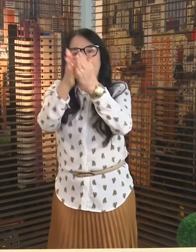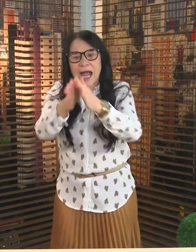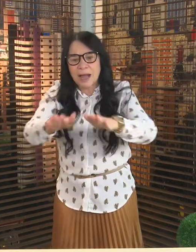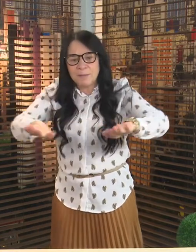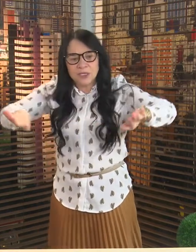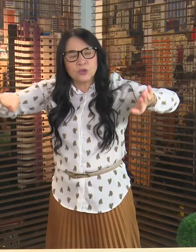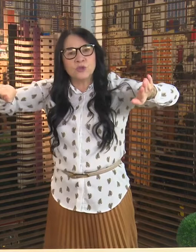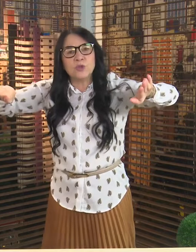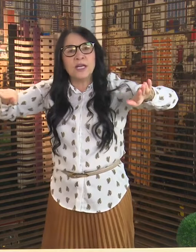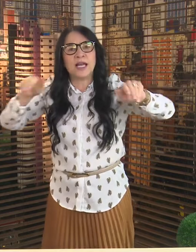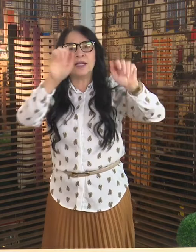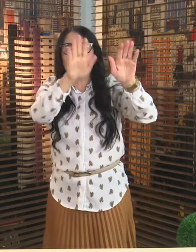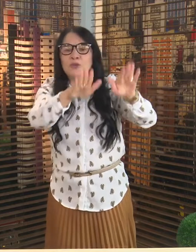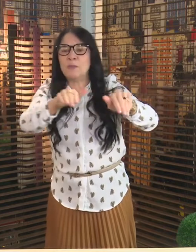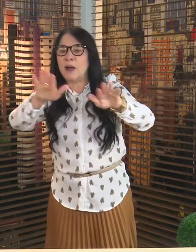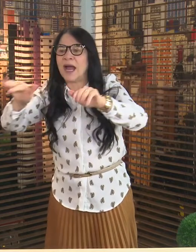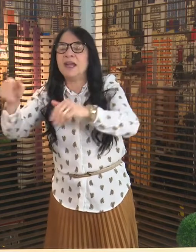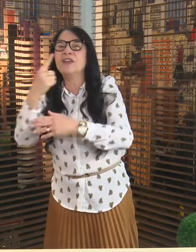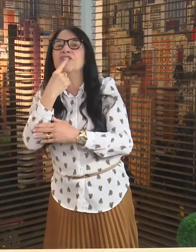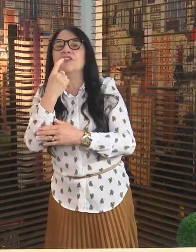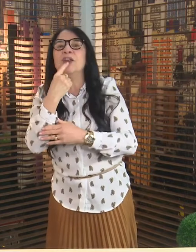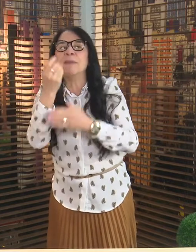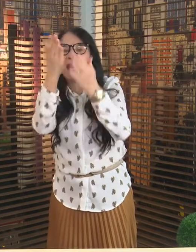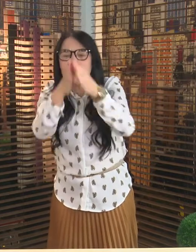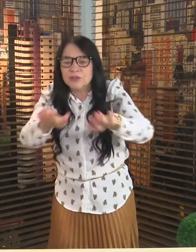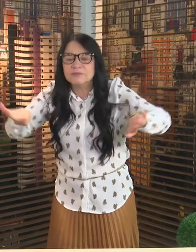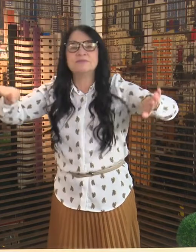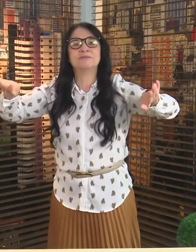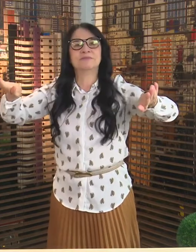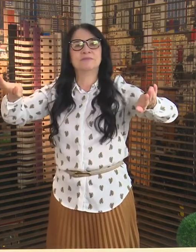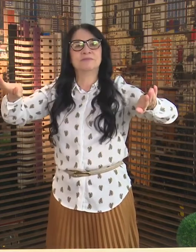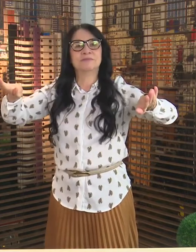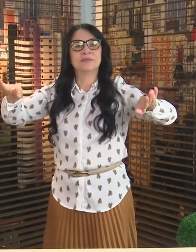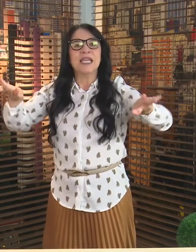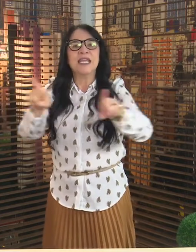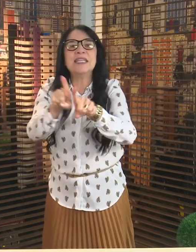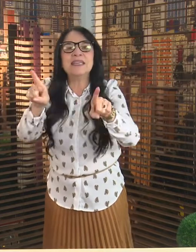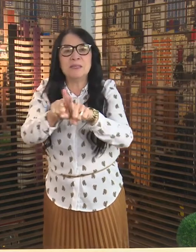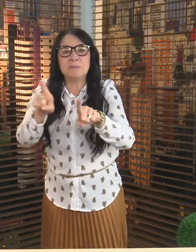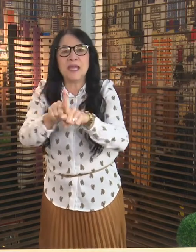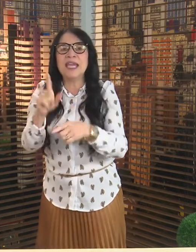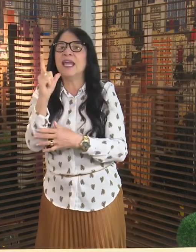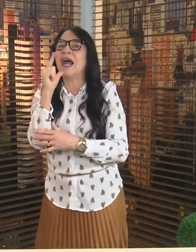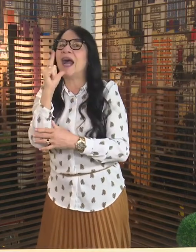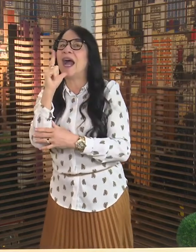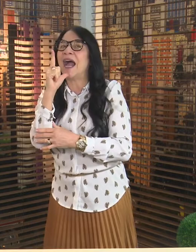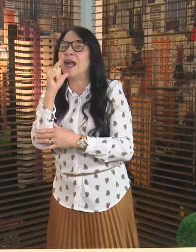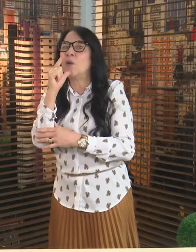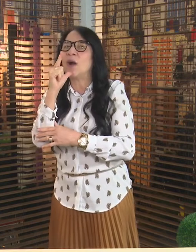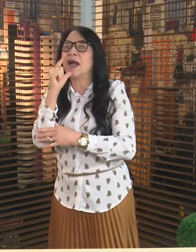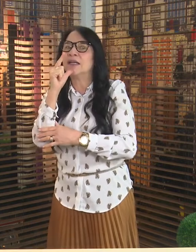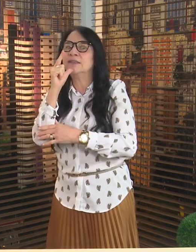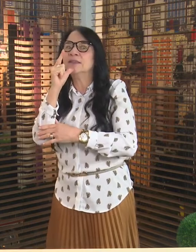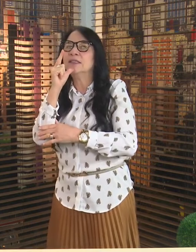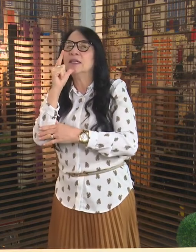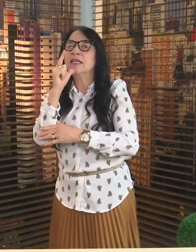a abertura do Mar Vermelho e também a água